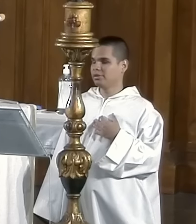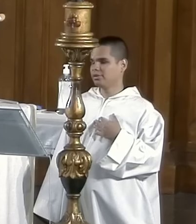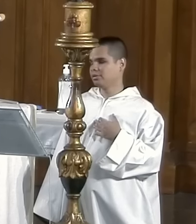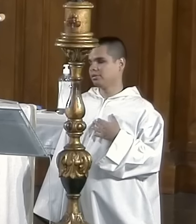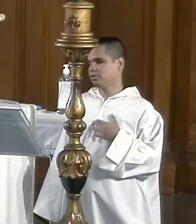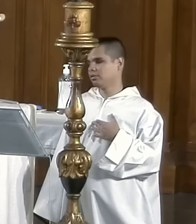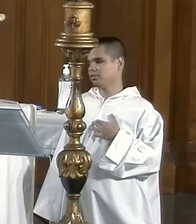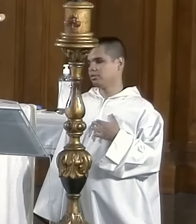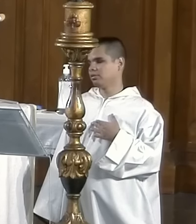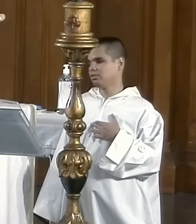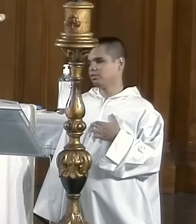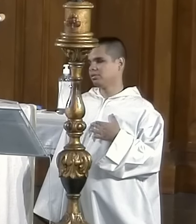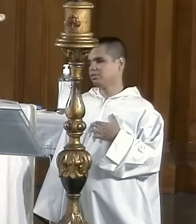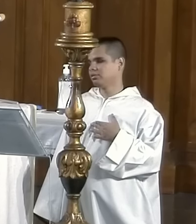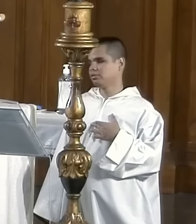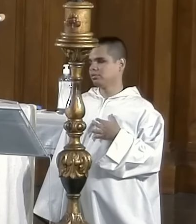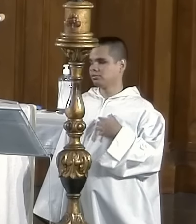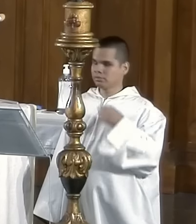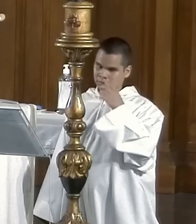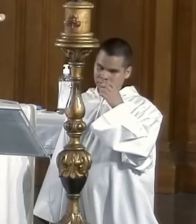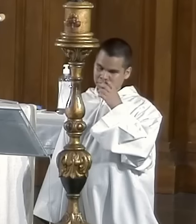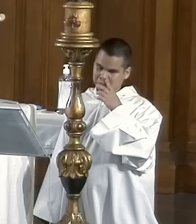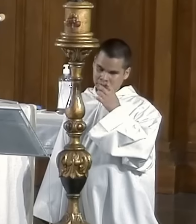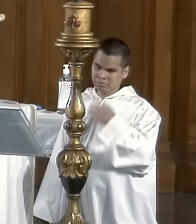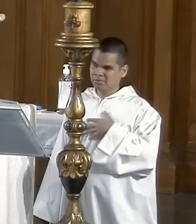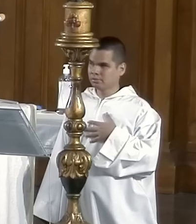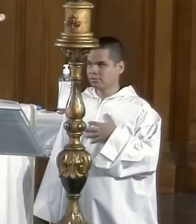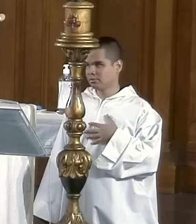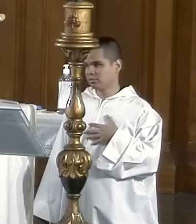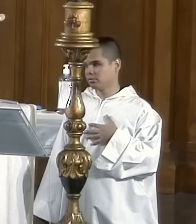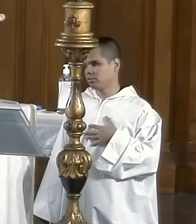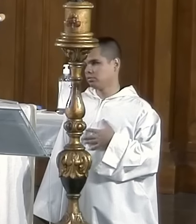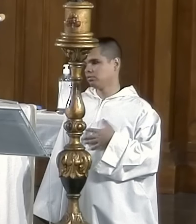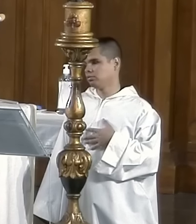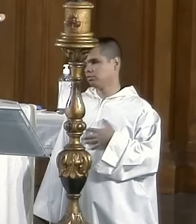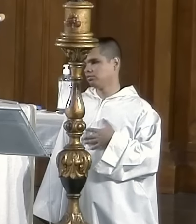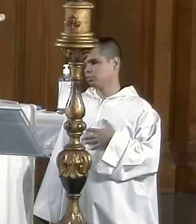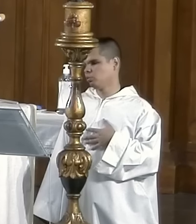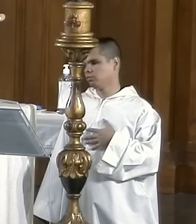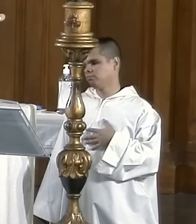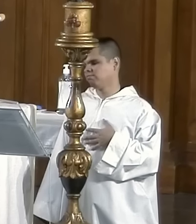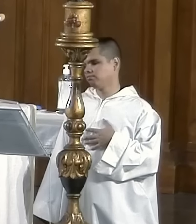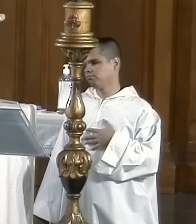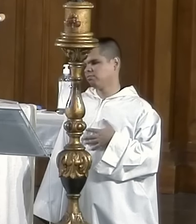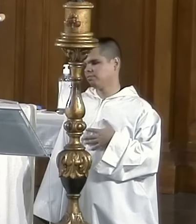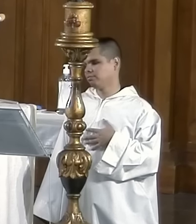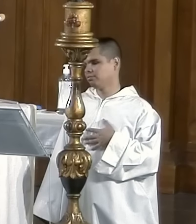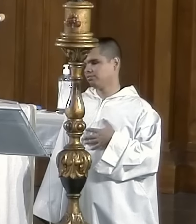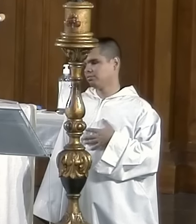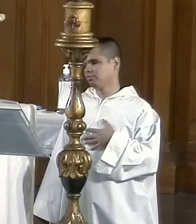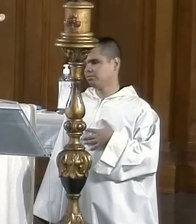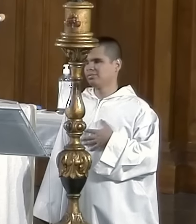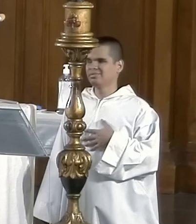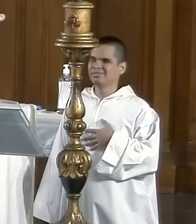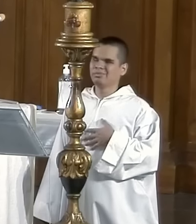sangre, sangre de la alianza nueva y eterna, que será derramada por vosotros y por